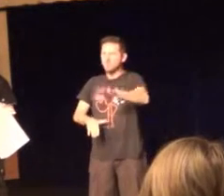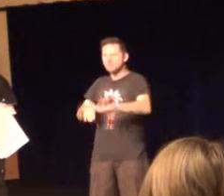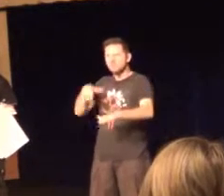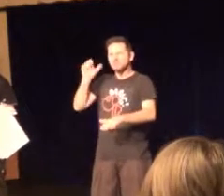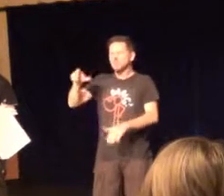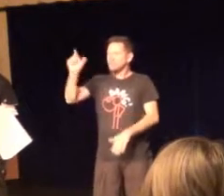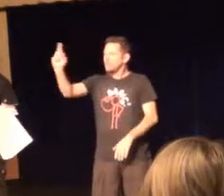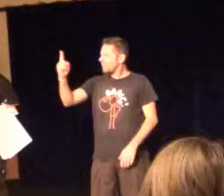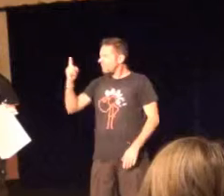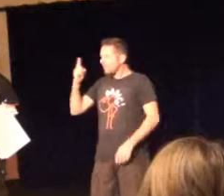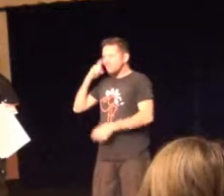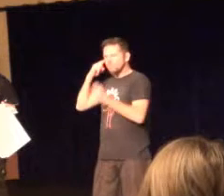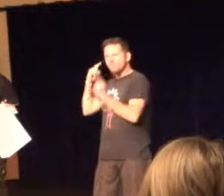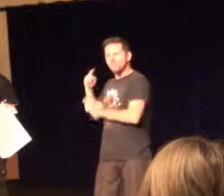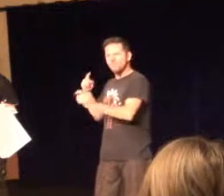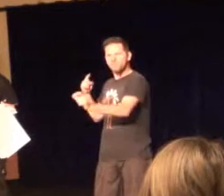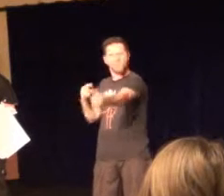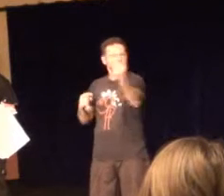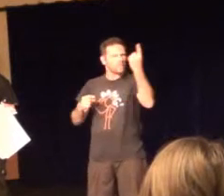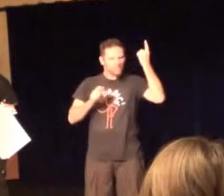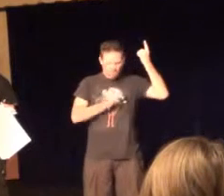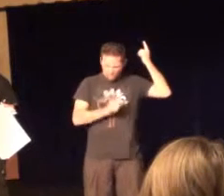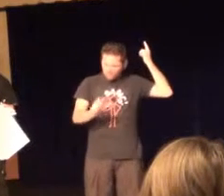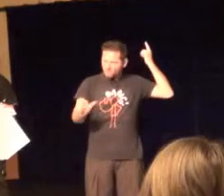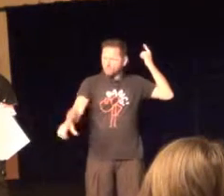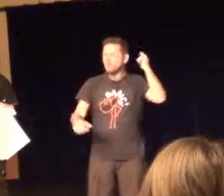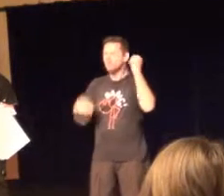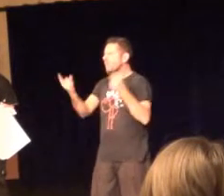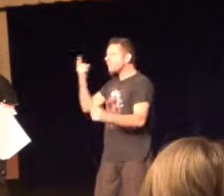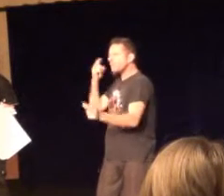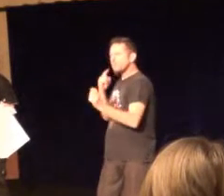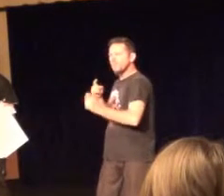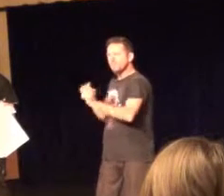des passants. Mes mains se promènent le long de mon corps.